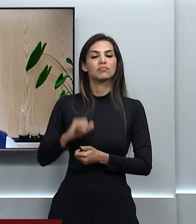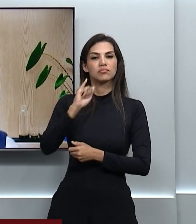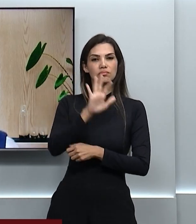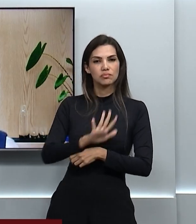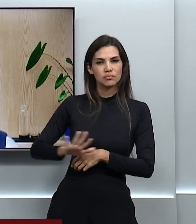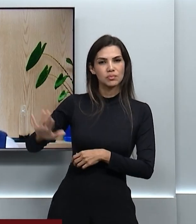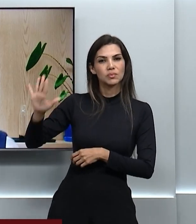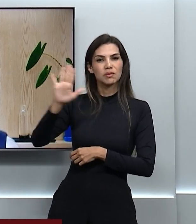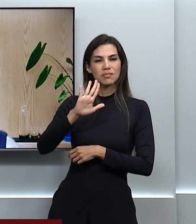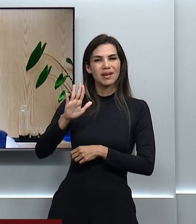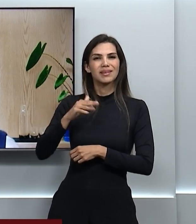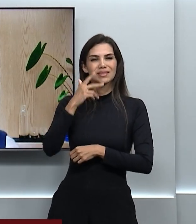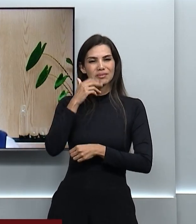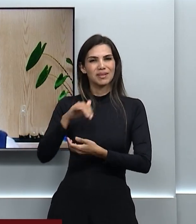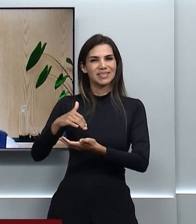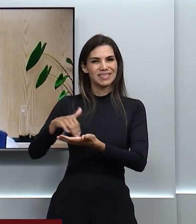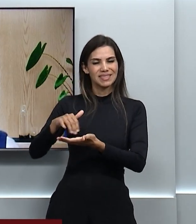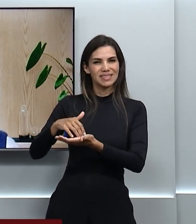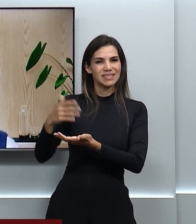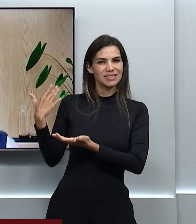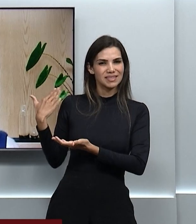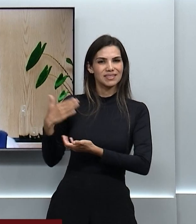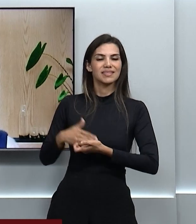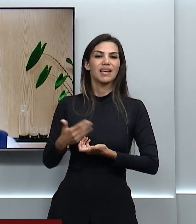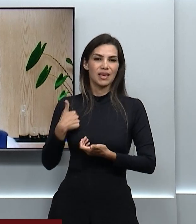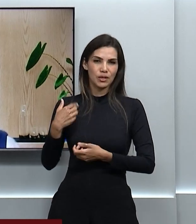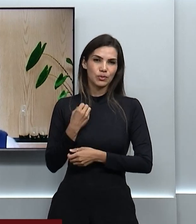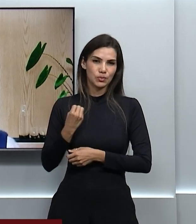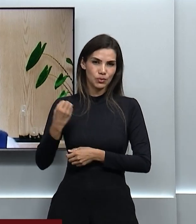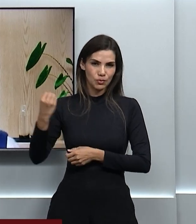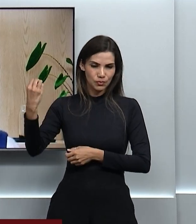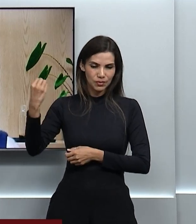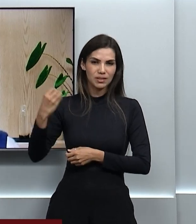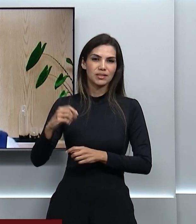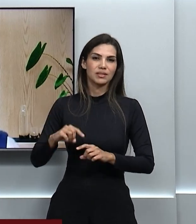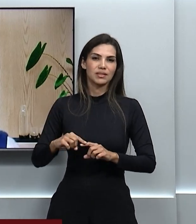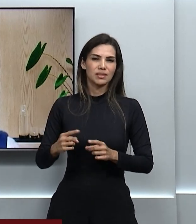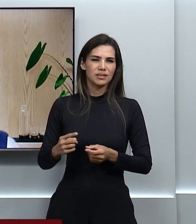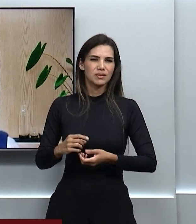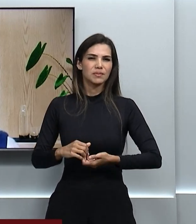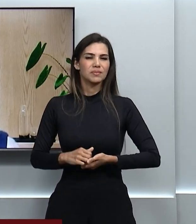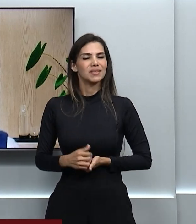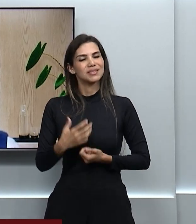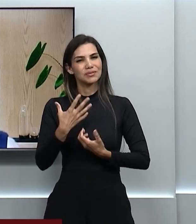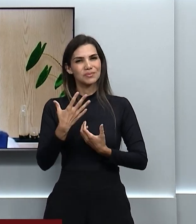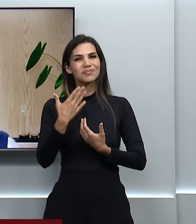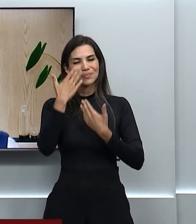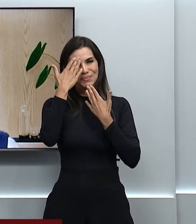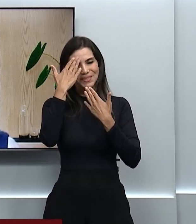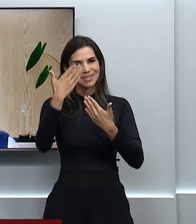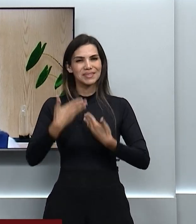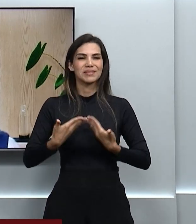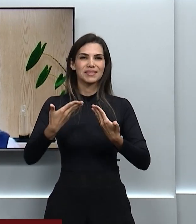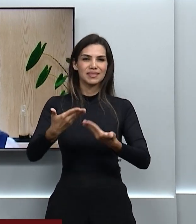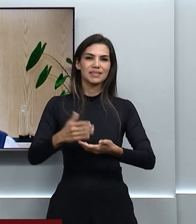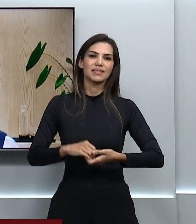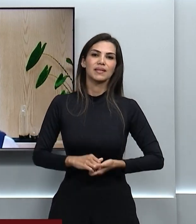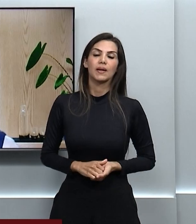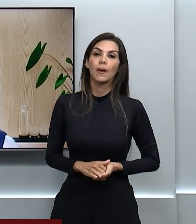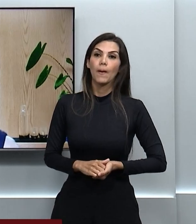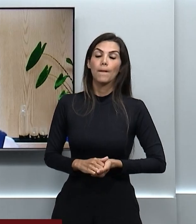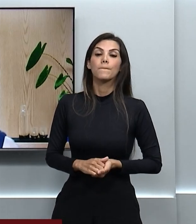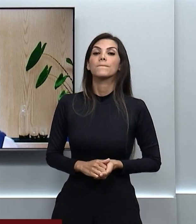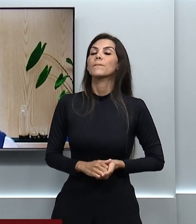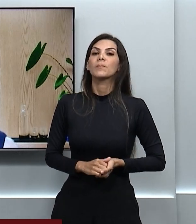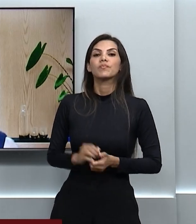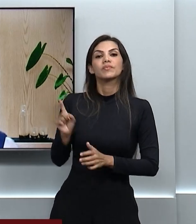de escritório. Eu ainda estou em viagem, mas fiquei muito satisfeita com o convite. Para a gente começar, como é